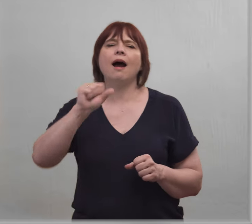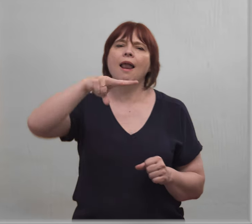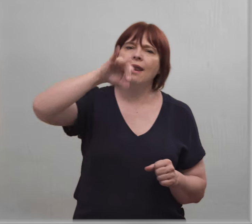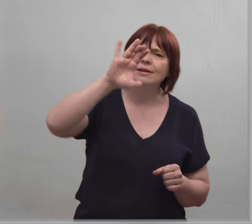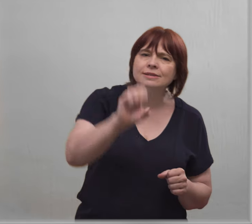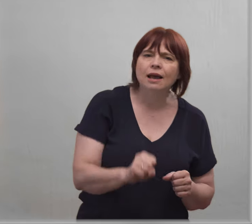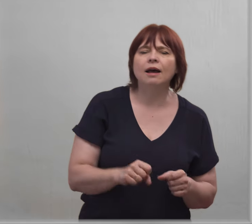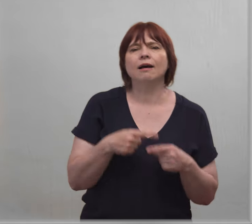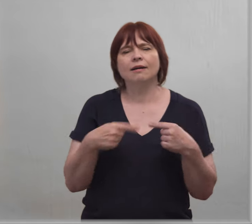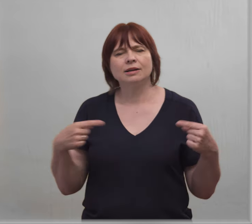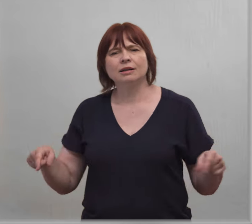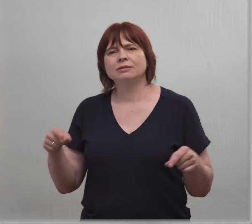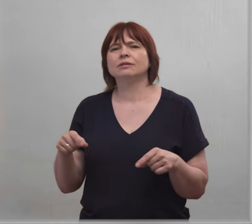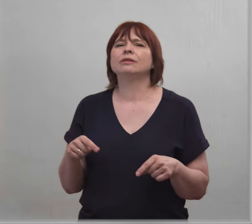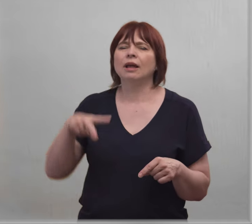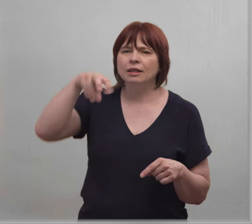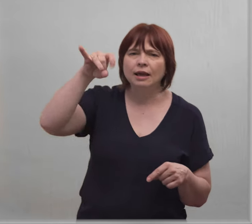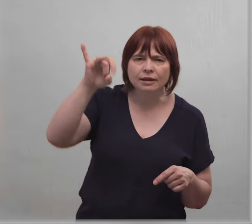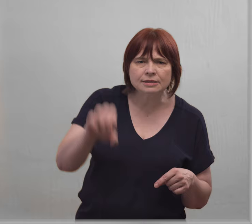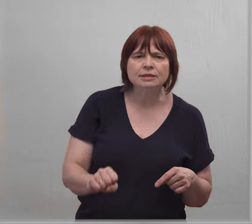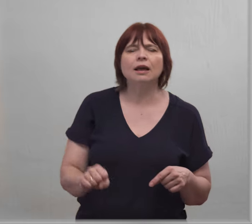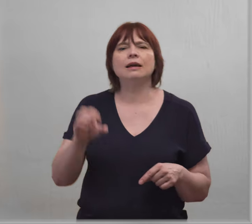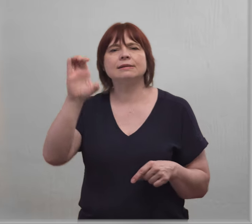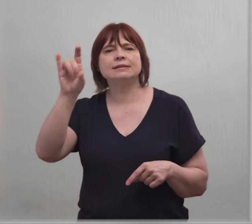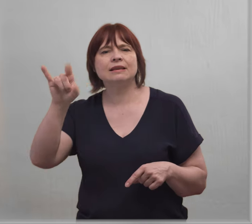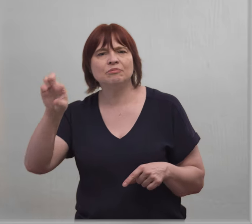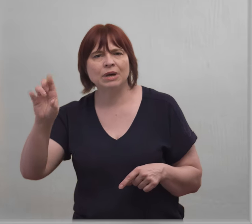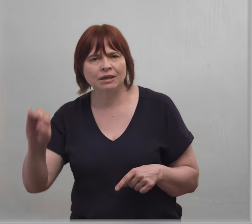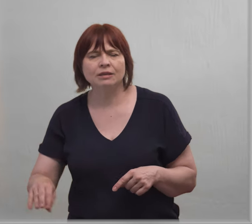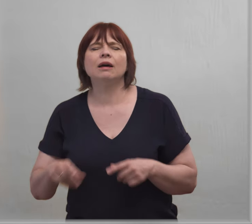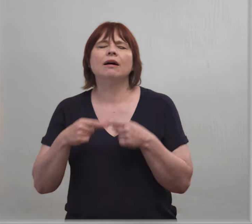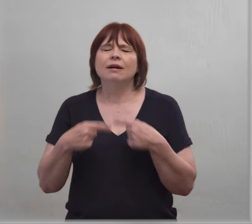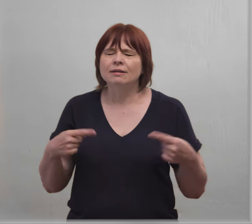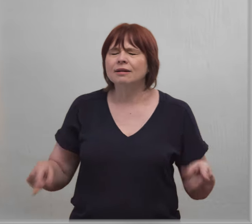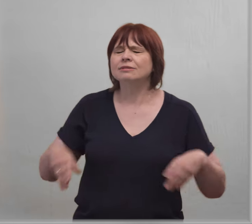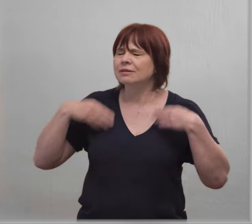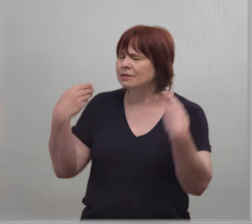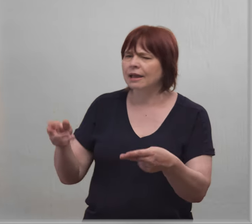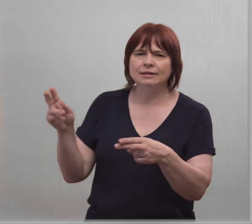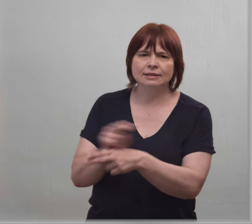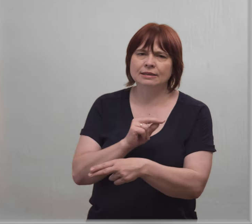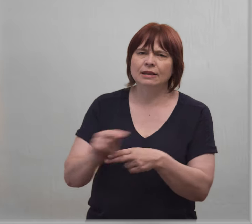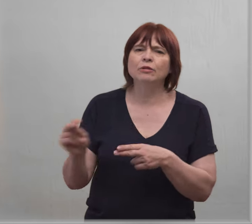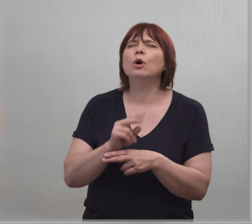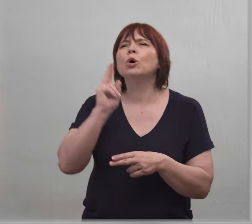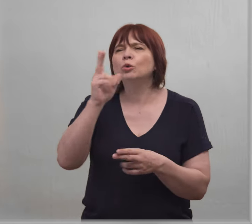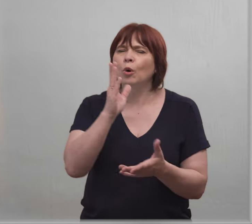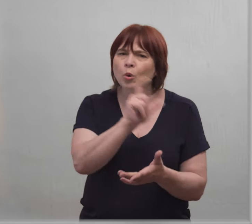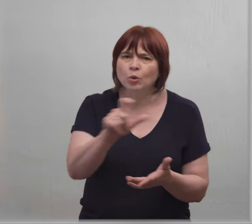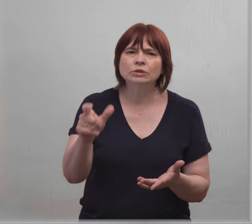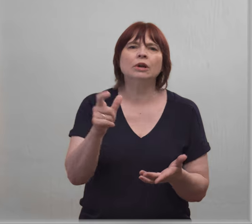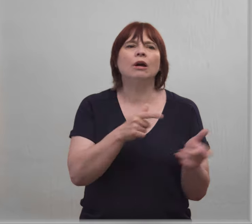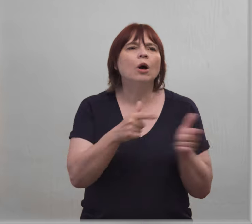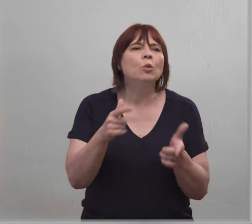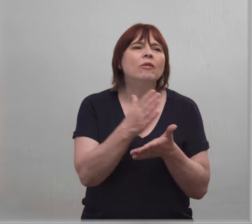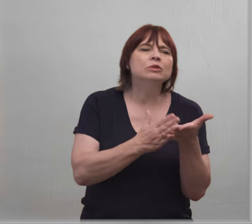Господь, прикоснись и к Ларисе, прикоснись своей исцеляющей силой. Господи, кто-то готовится к операции, кто-то проходит